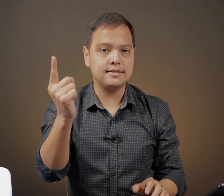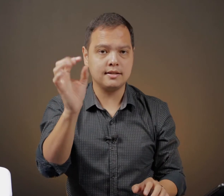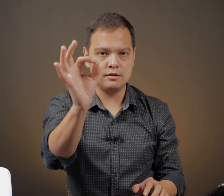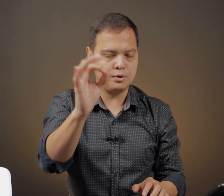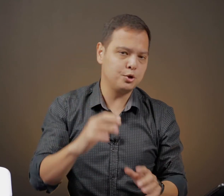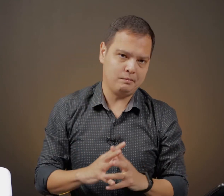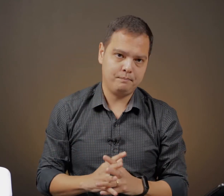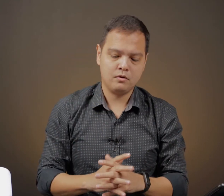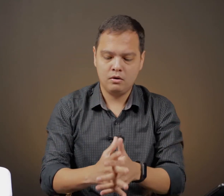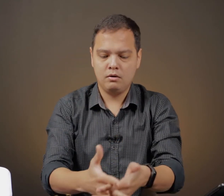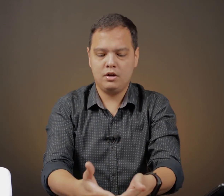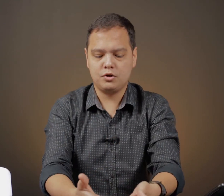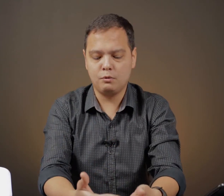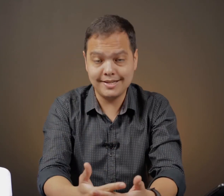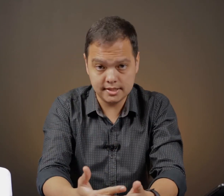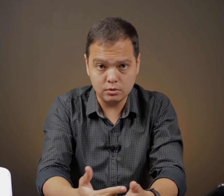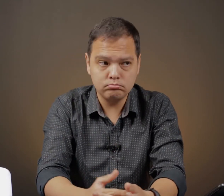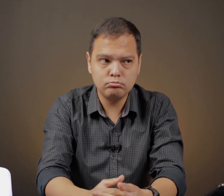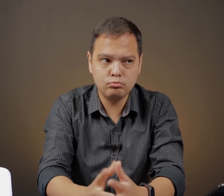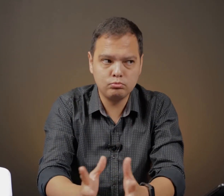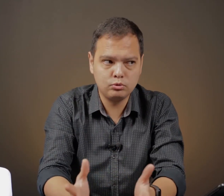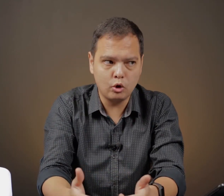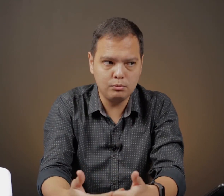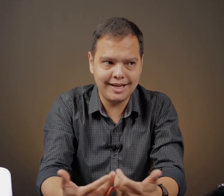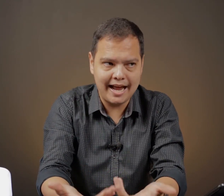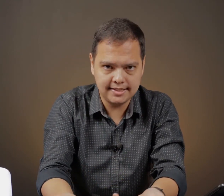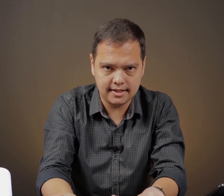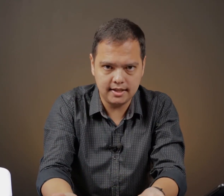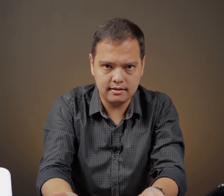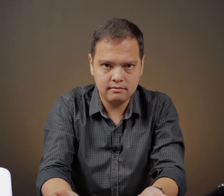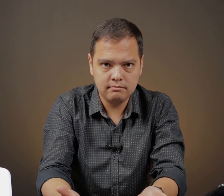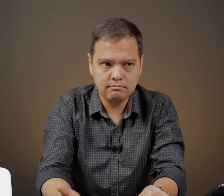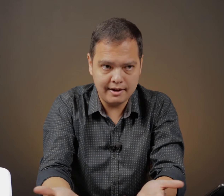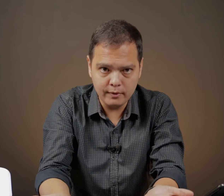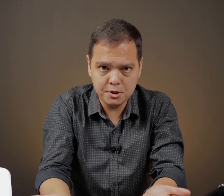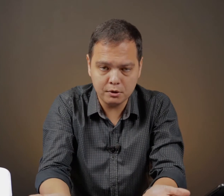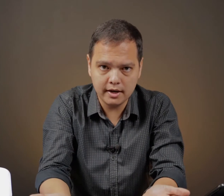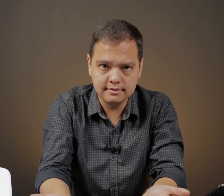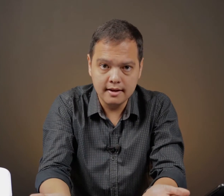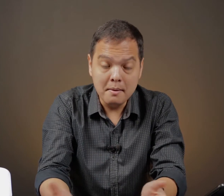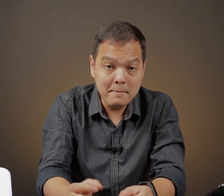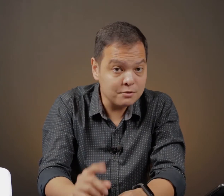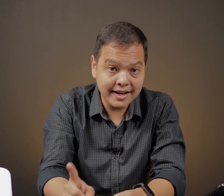eloquência no idioma. Olha só, no Brasil, todo mundo que nasce aqui é fluente em português, mesmo quem